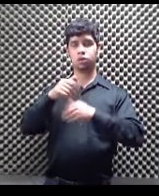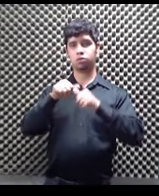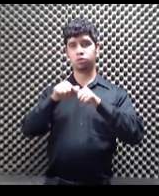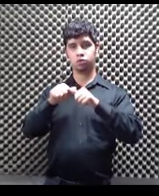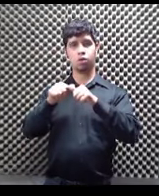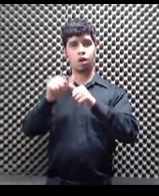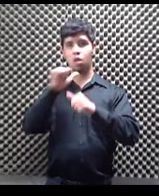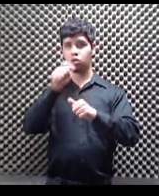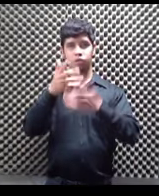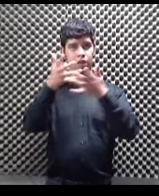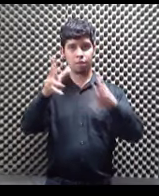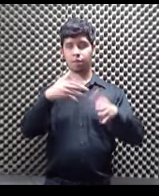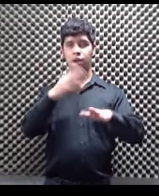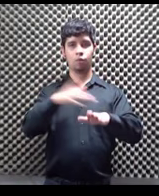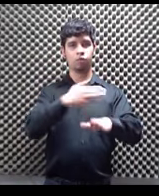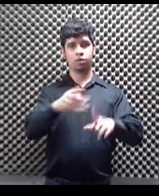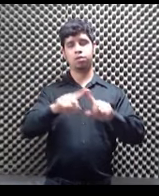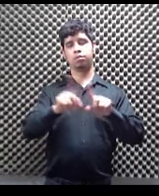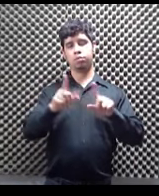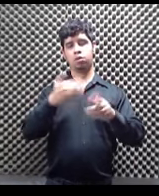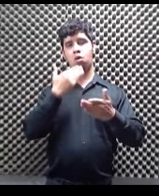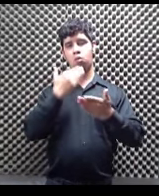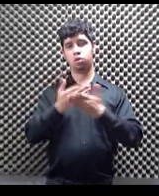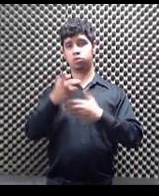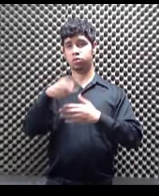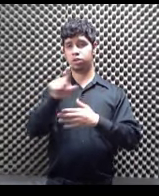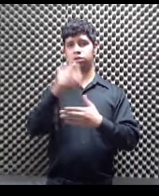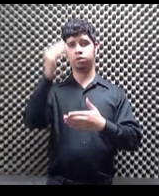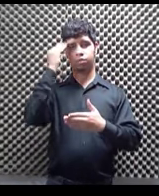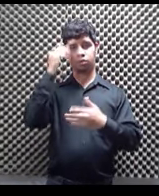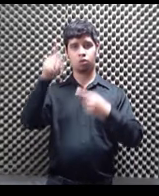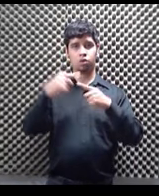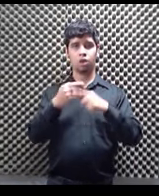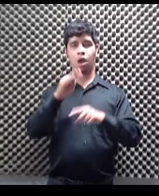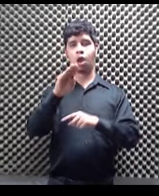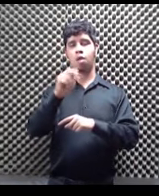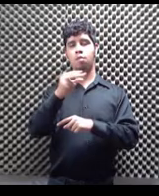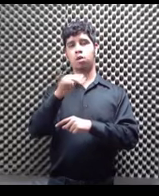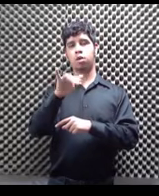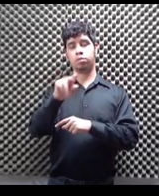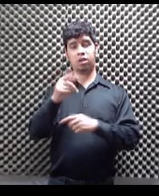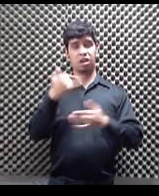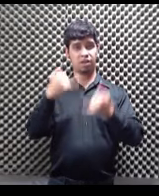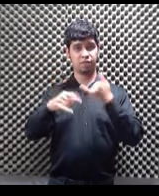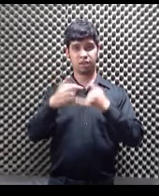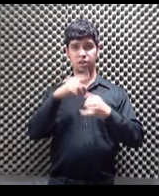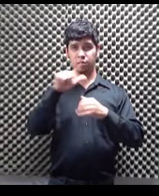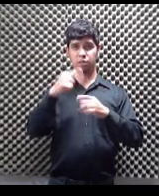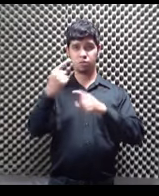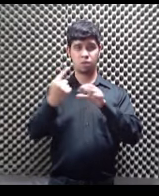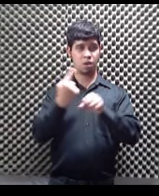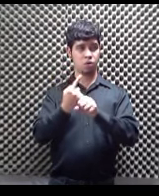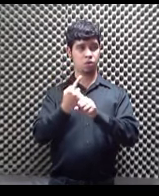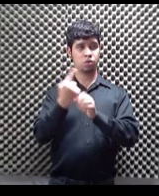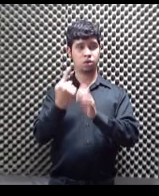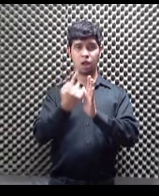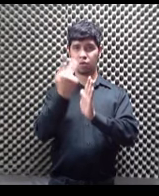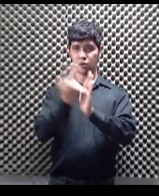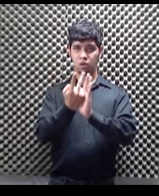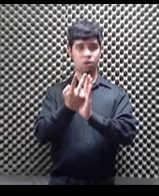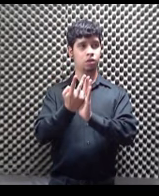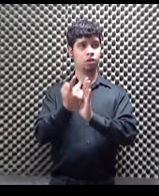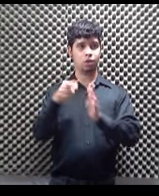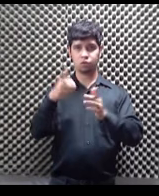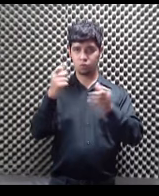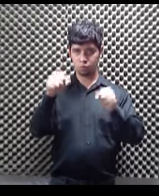acabar. Bueno, ustedes saben que cuando estás en una bohemia, esa parte ya después de una hora, dos horas de bohemia, pues